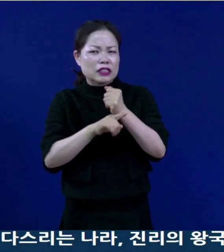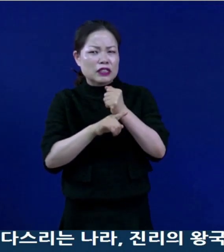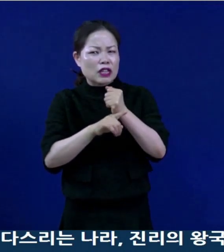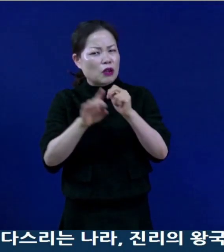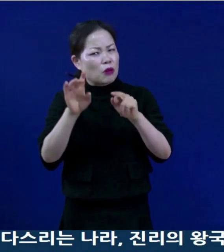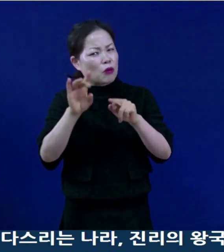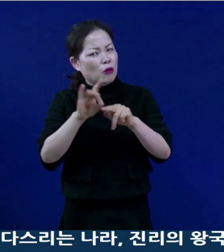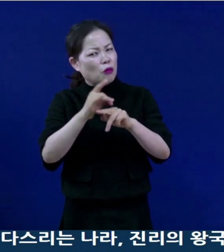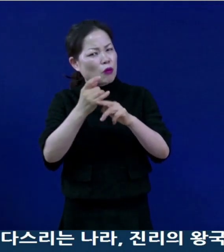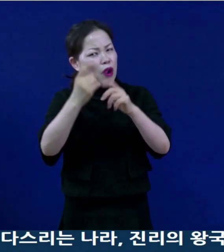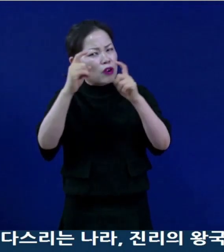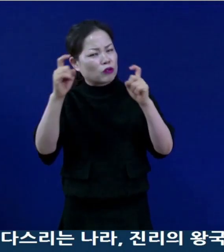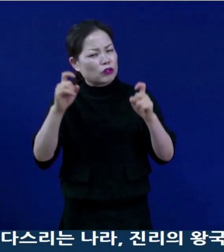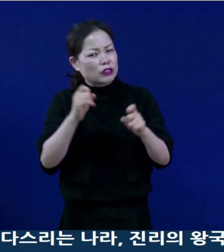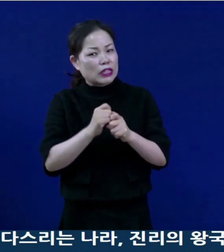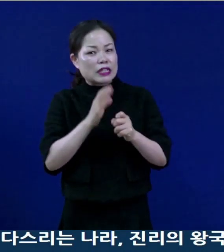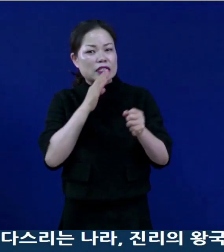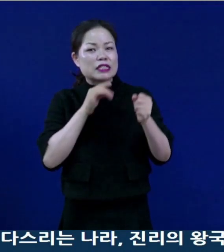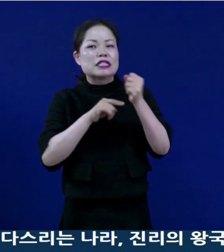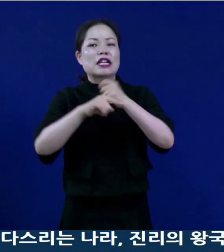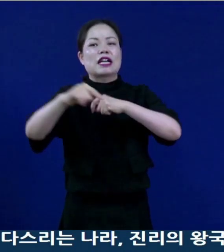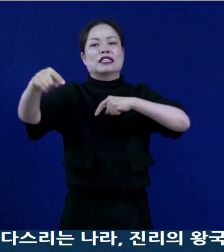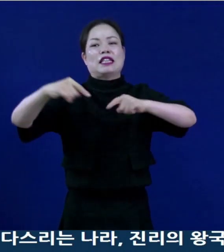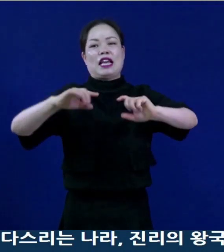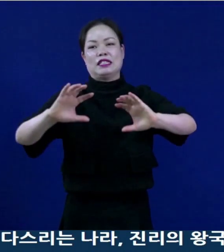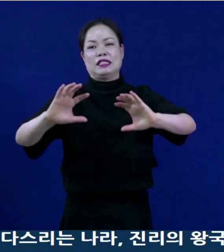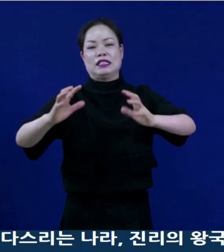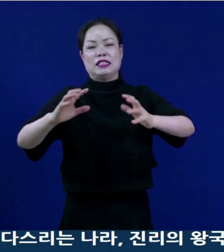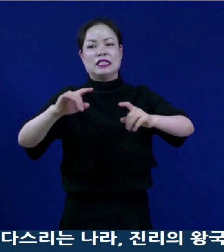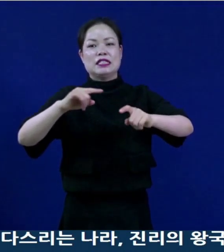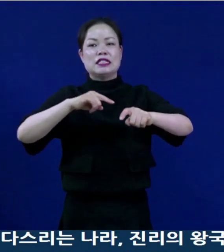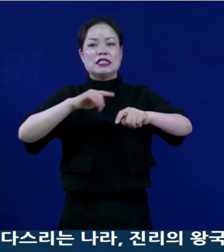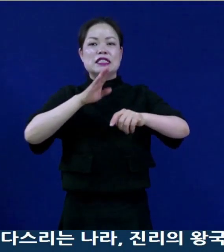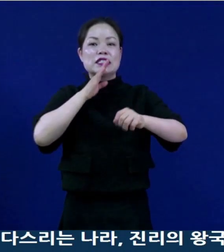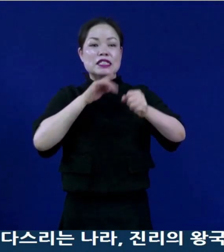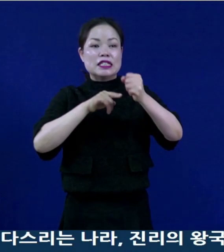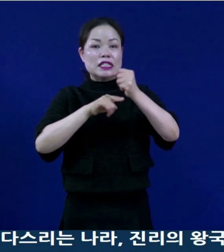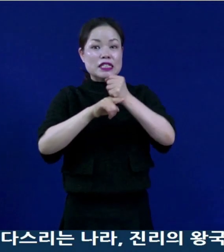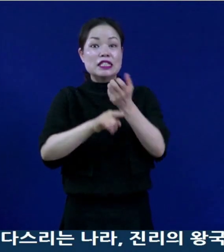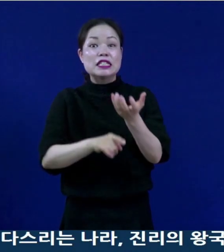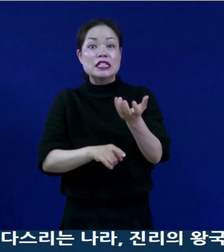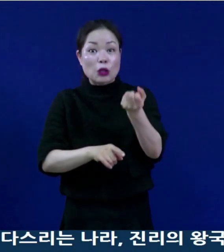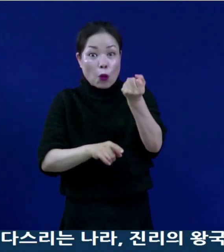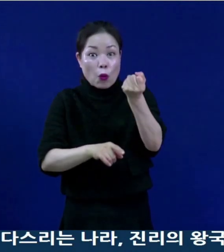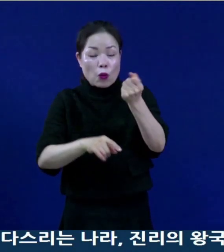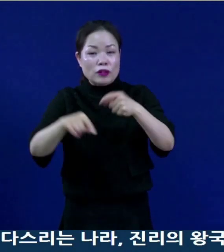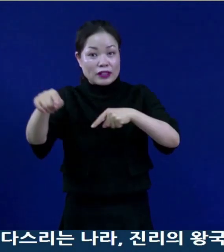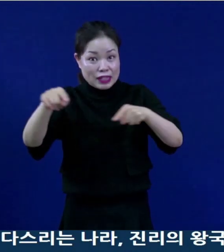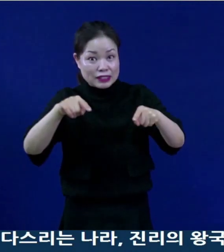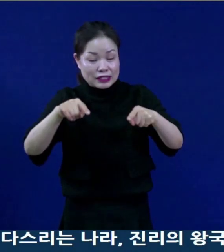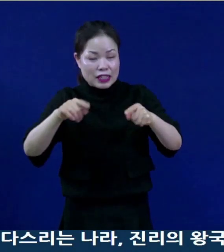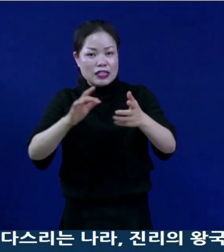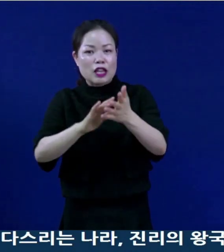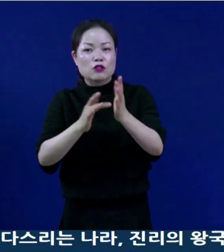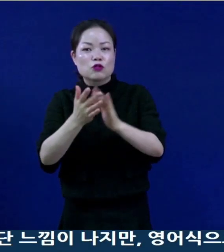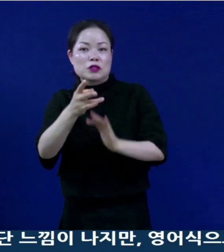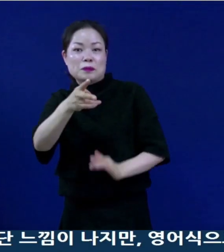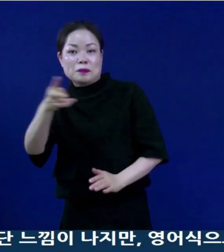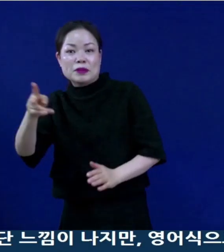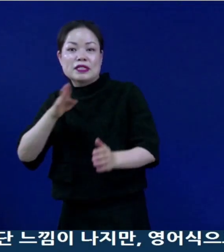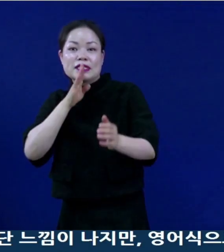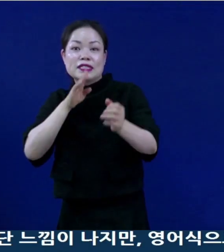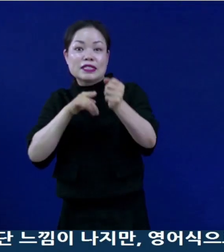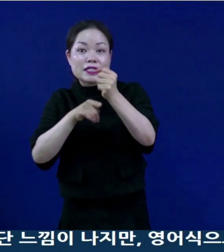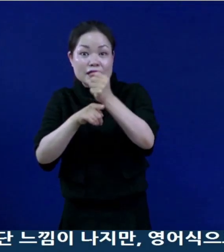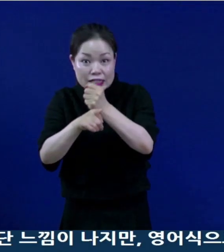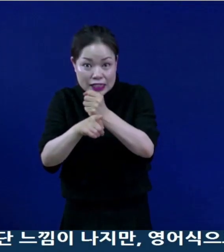이상해요. 그래서 진리가 다스리는 나라, 진리로 다스리는 나라. 예수님이 진리죠. 아멘 되시죠? 요한복음 그때